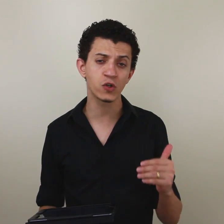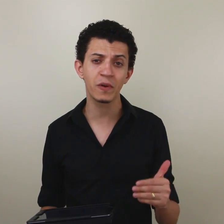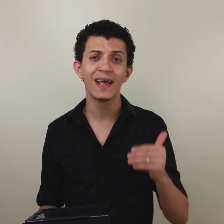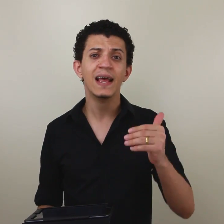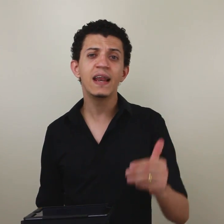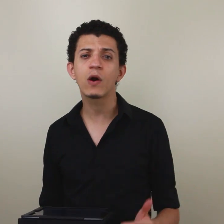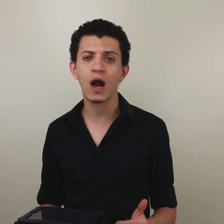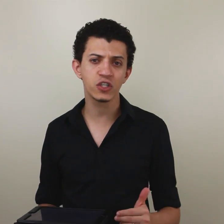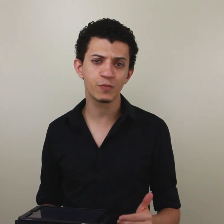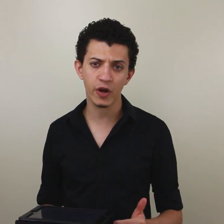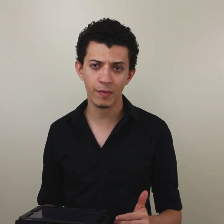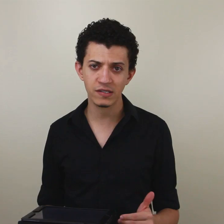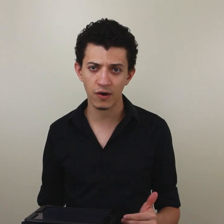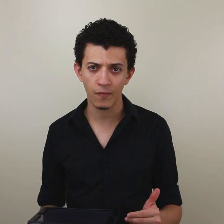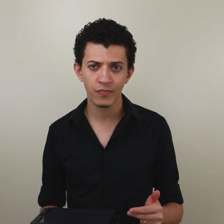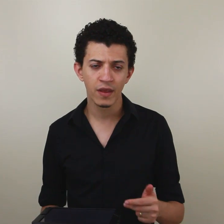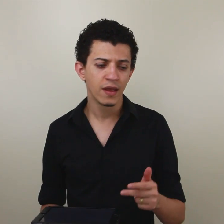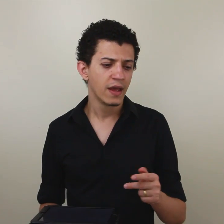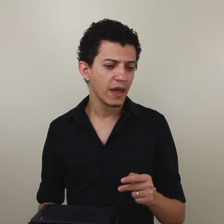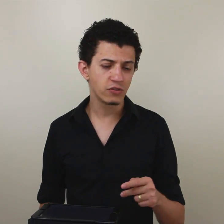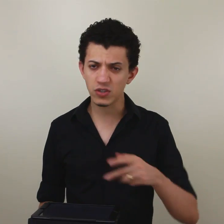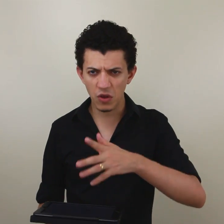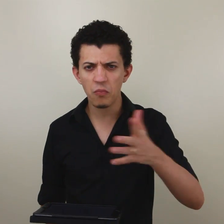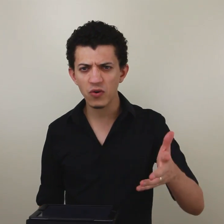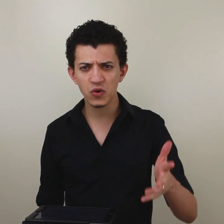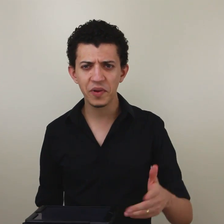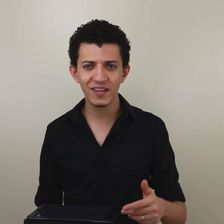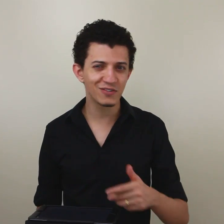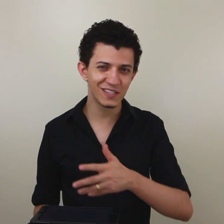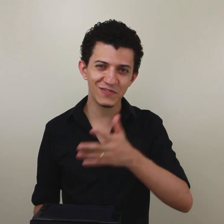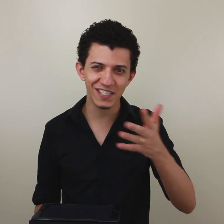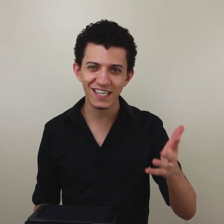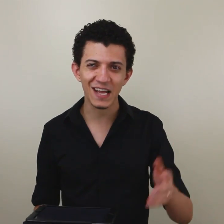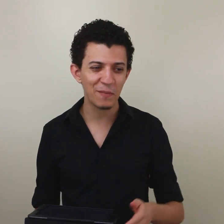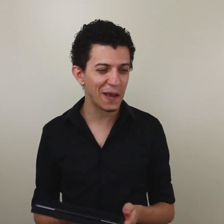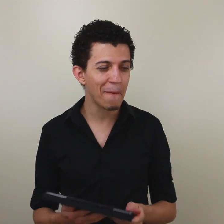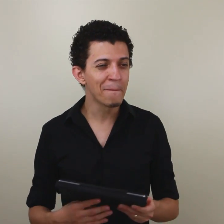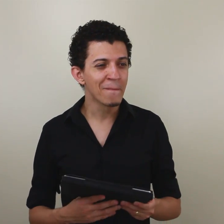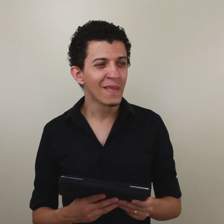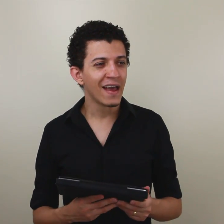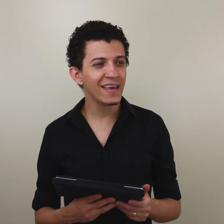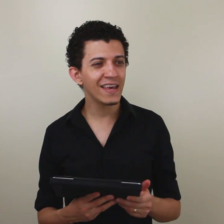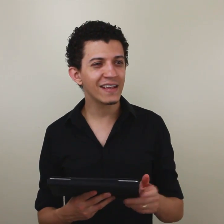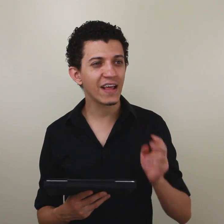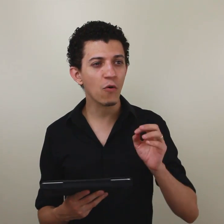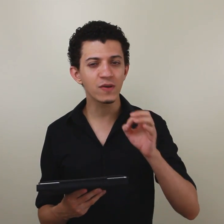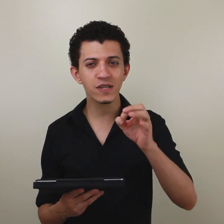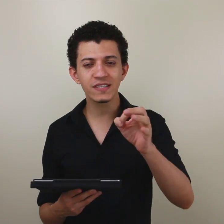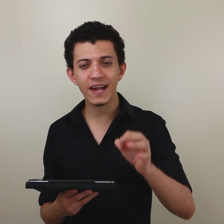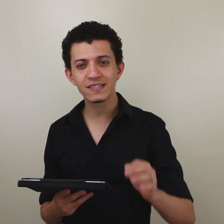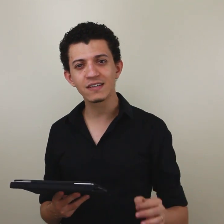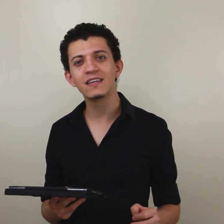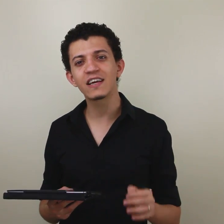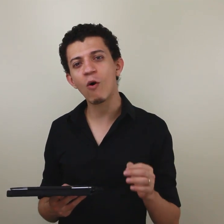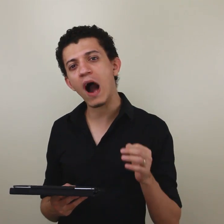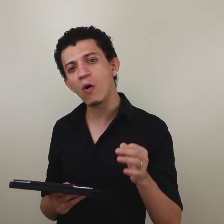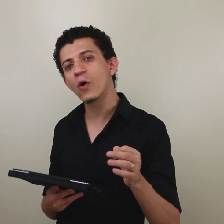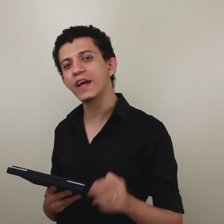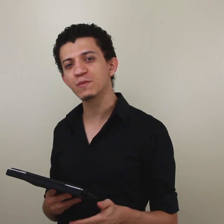sobre linguagem de programação. Eu já estudei um pouco sobre isso, não sei se você já sabia. E tem algumas coisas interessantes ali, que é o algoritmo